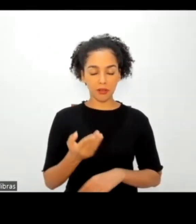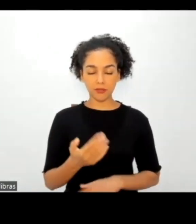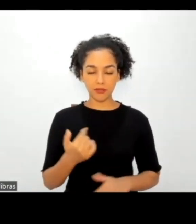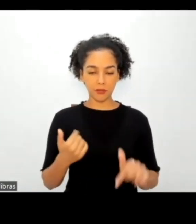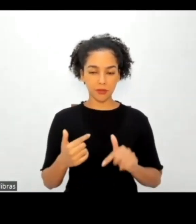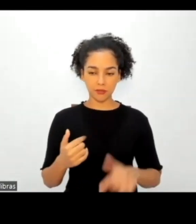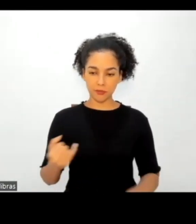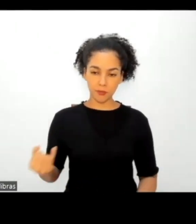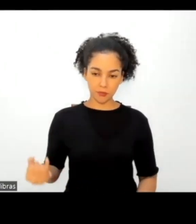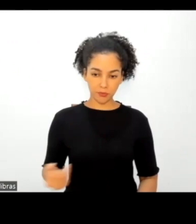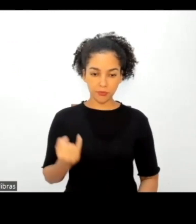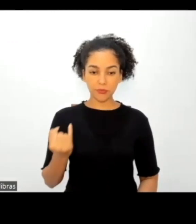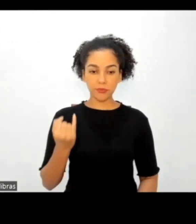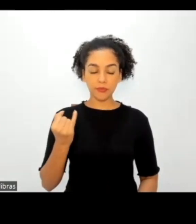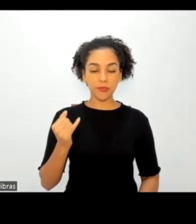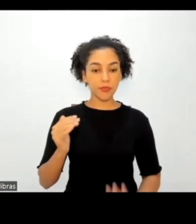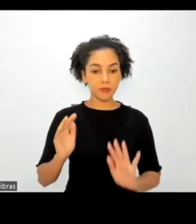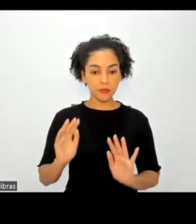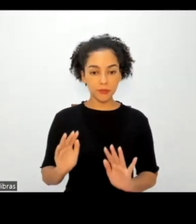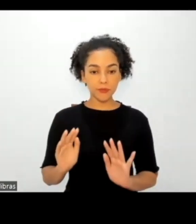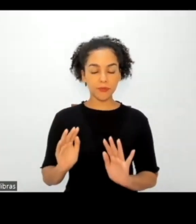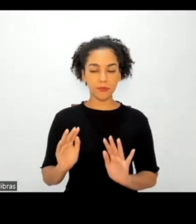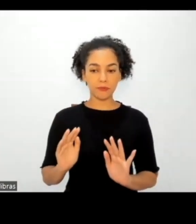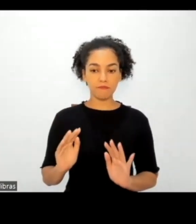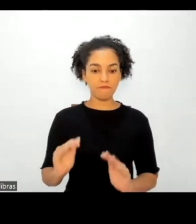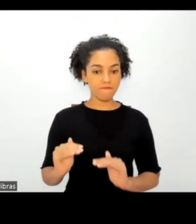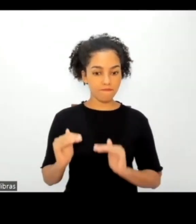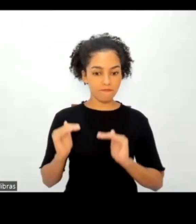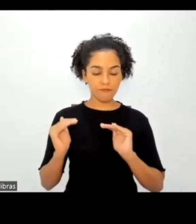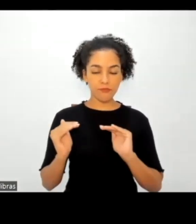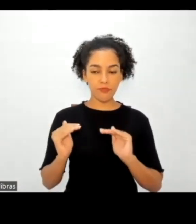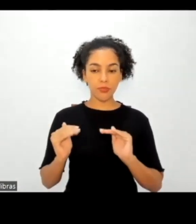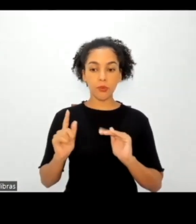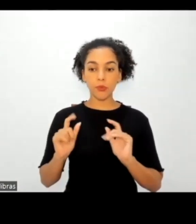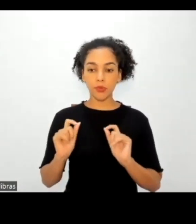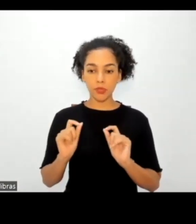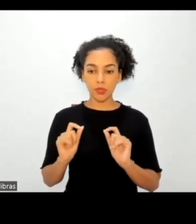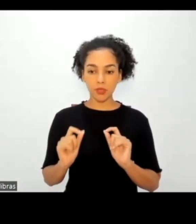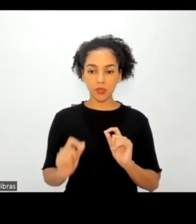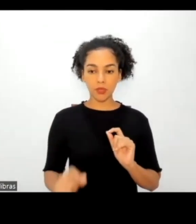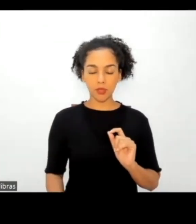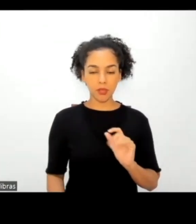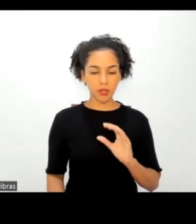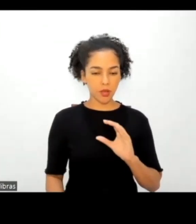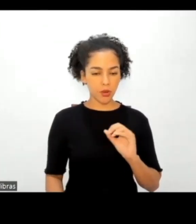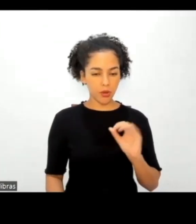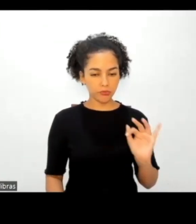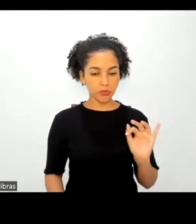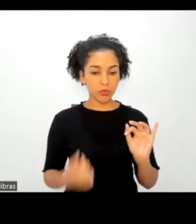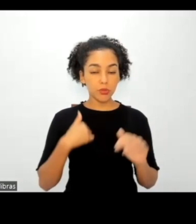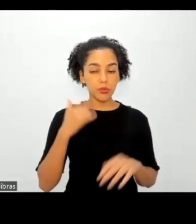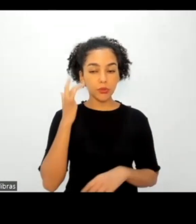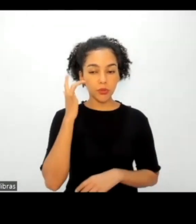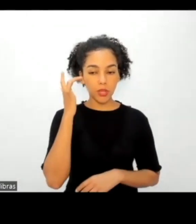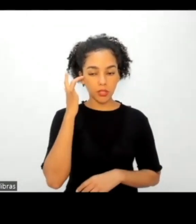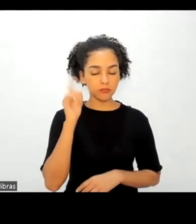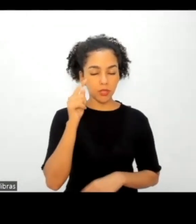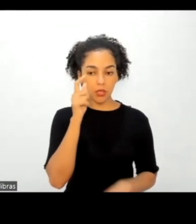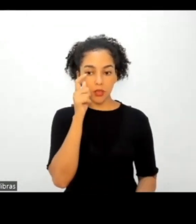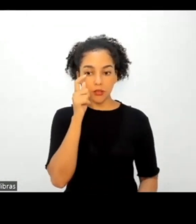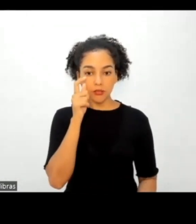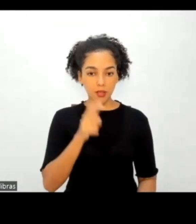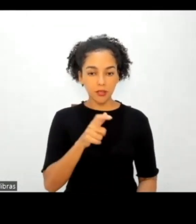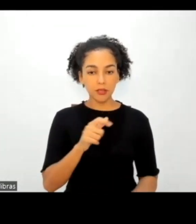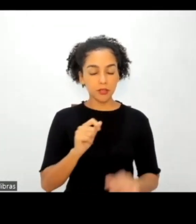Importantíssima, sobretudo, né? Assim, uma atividade puxada pela COF, né? Eu acho que é bem interessante também fazer